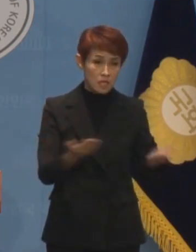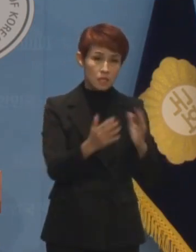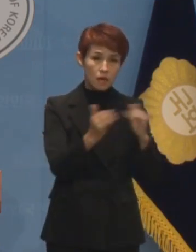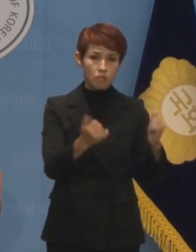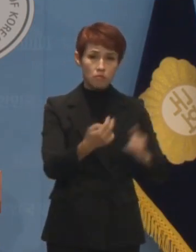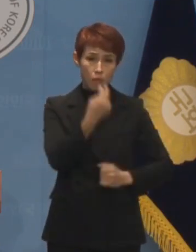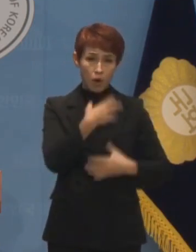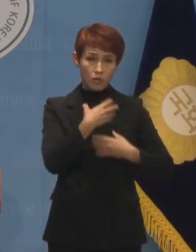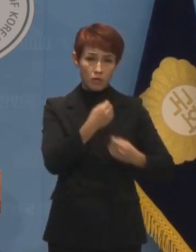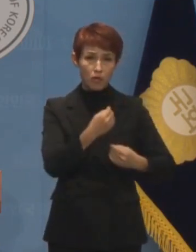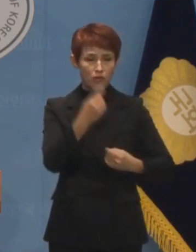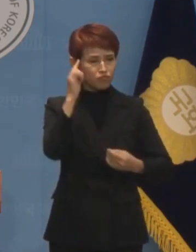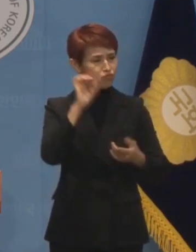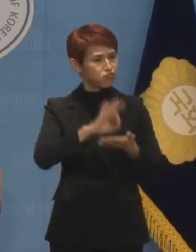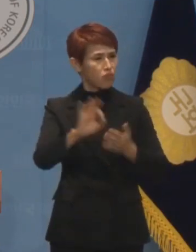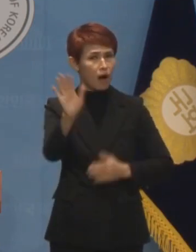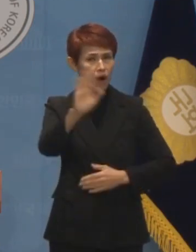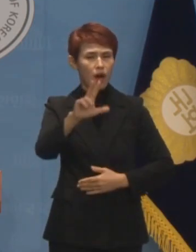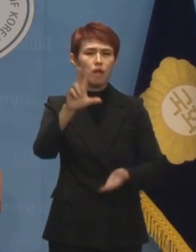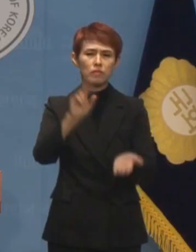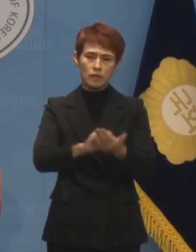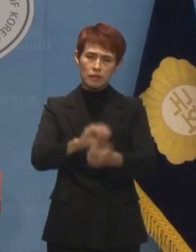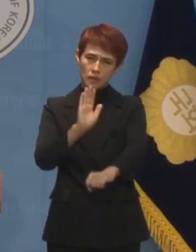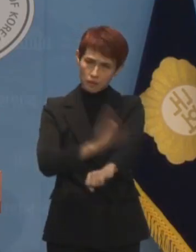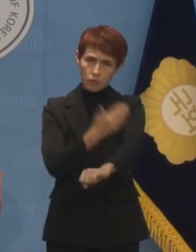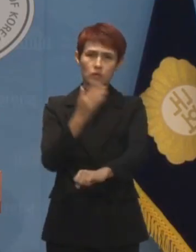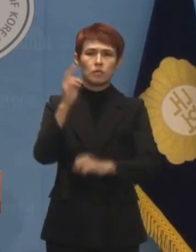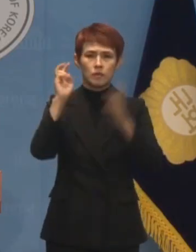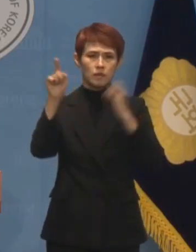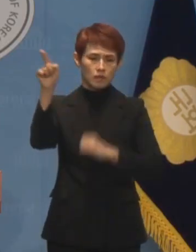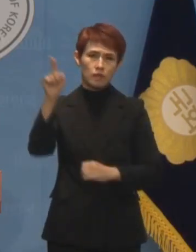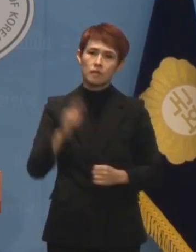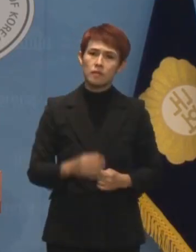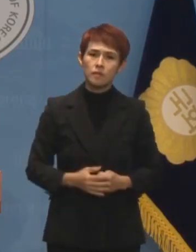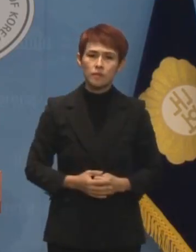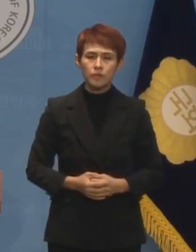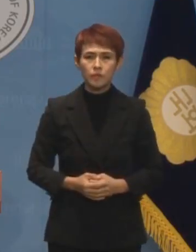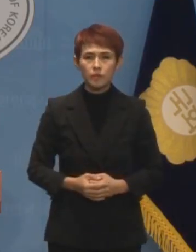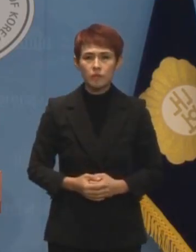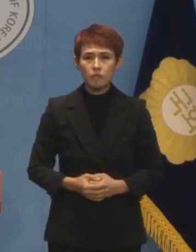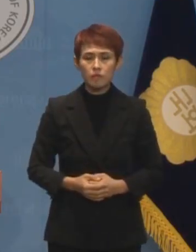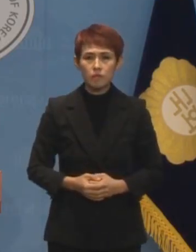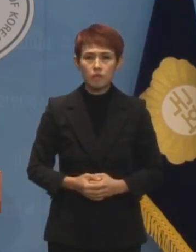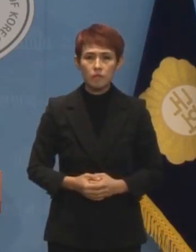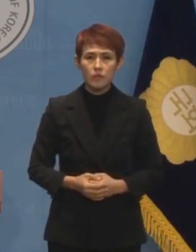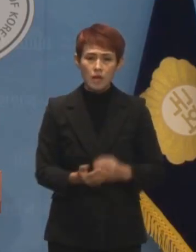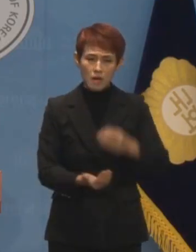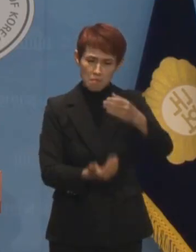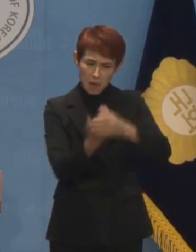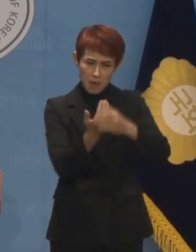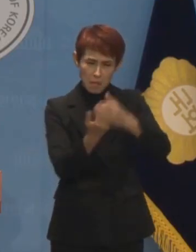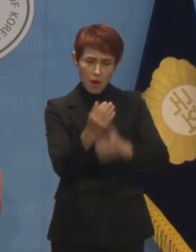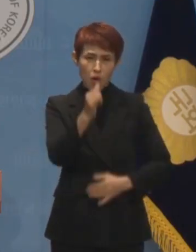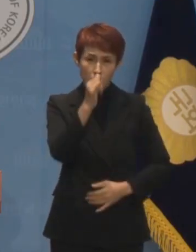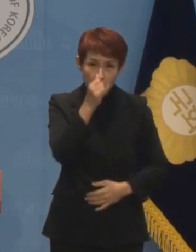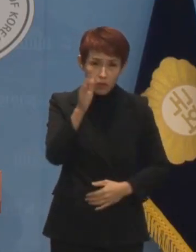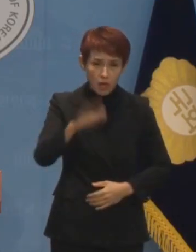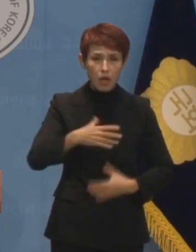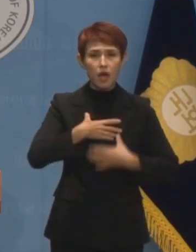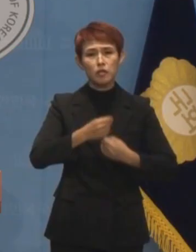안전을 고려하지 않은 기업의 무책임한 태도를 보여줍니다. 반복되는 사고에도